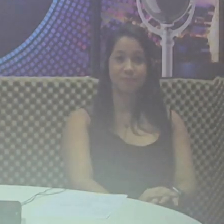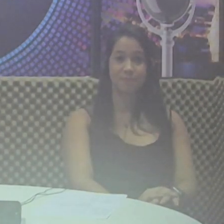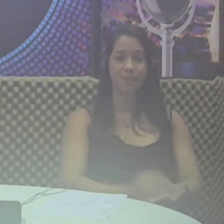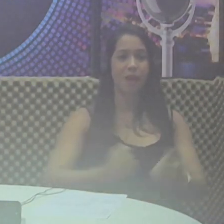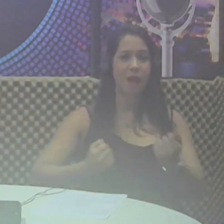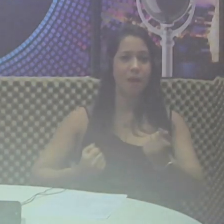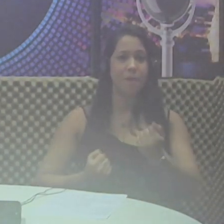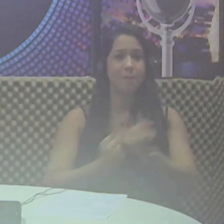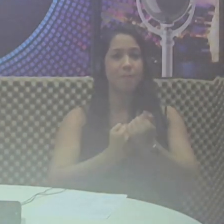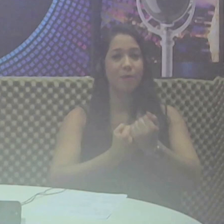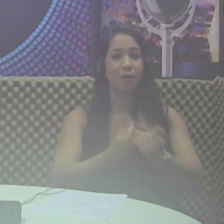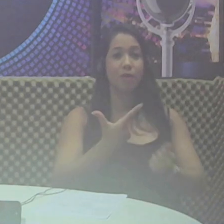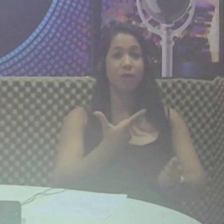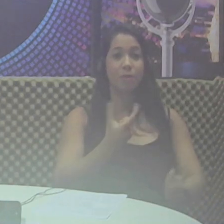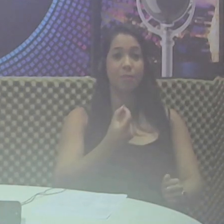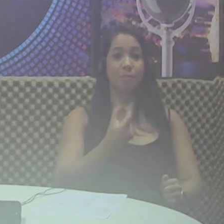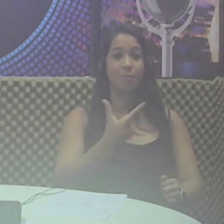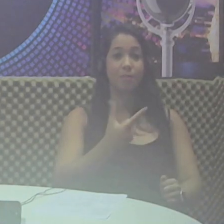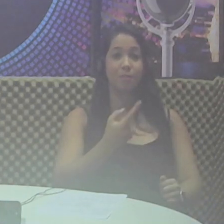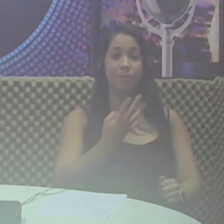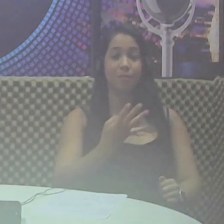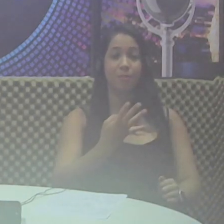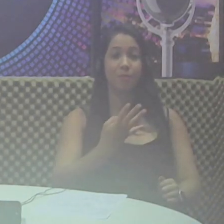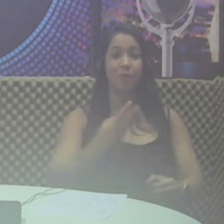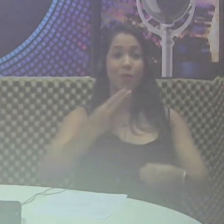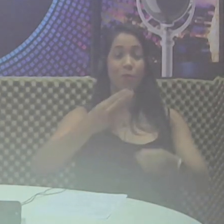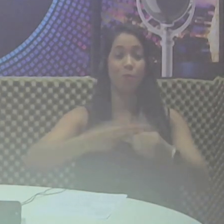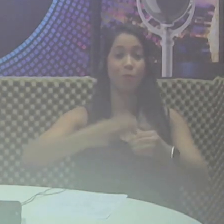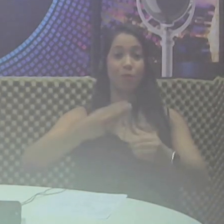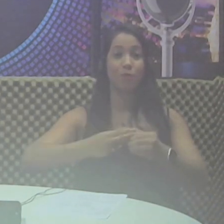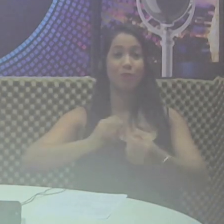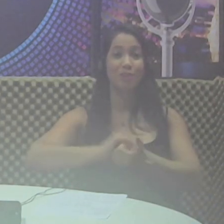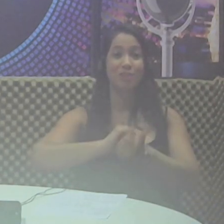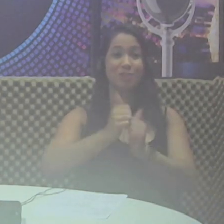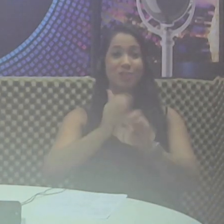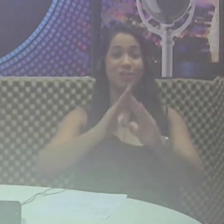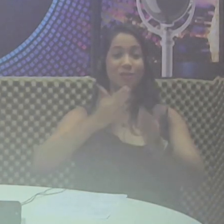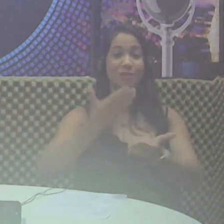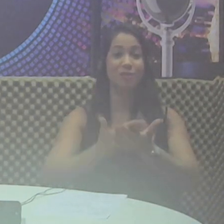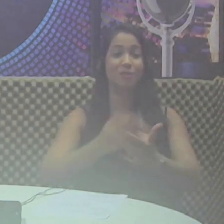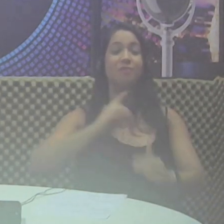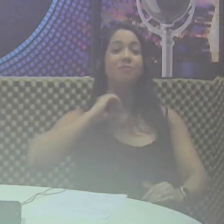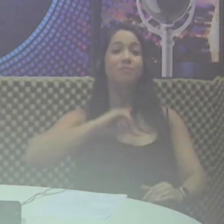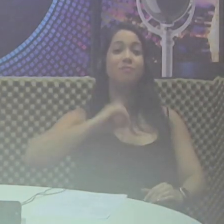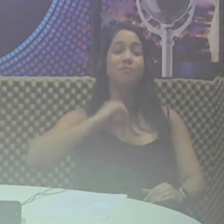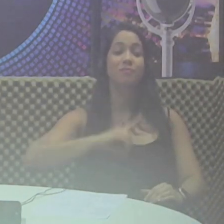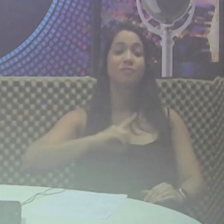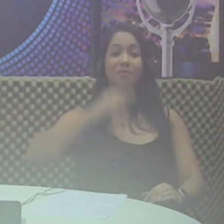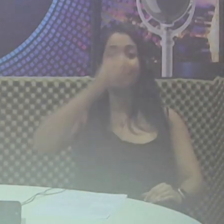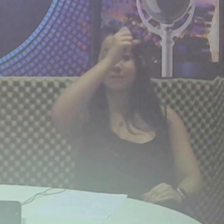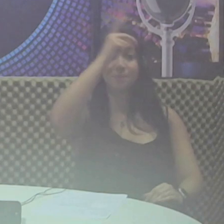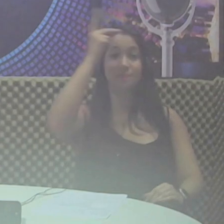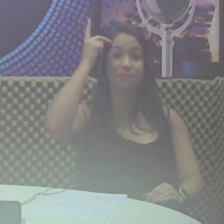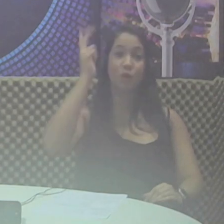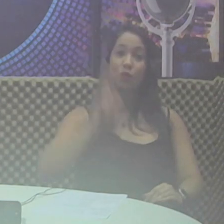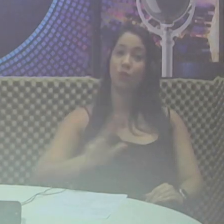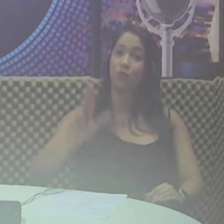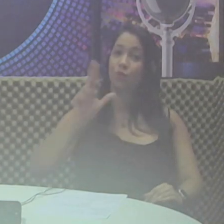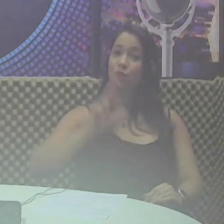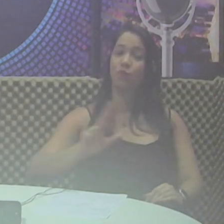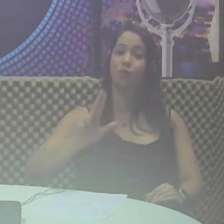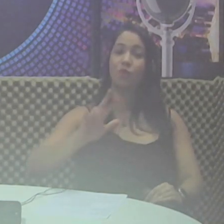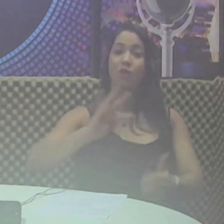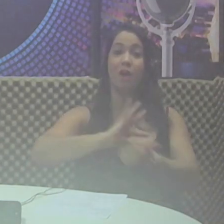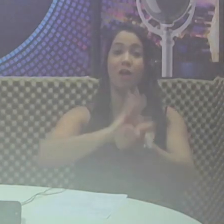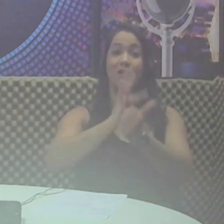Apoiadora da edição 2024 da etapa municipal dos Jogos Escolares de Minas Gerais, a Prefeitura de Uberlândia, por meio da